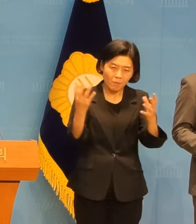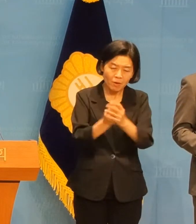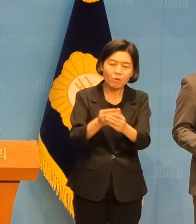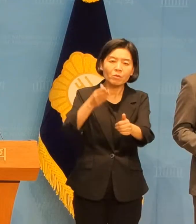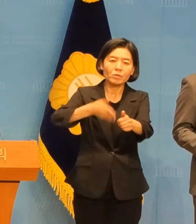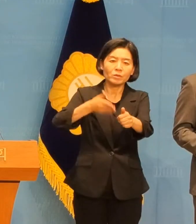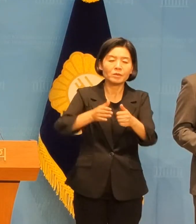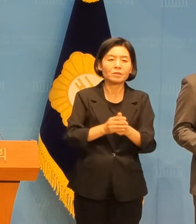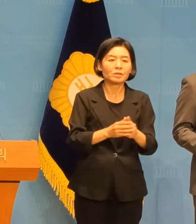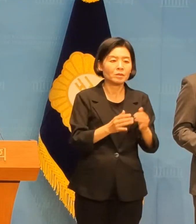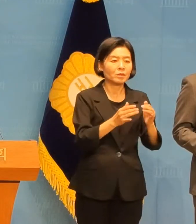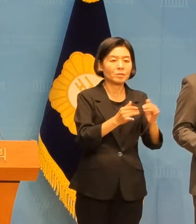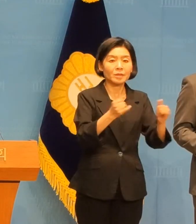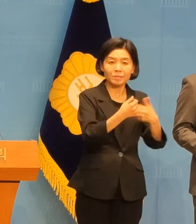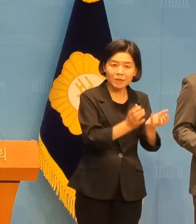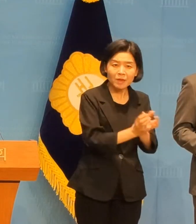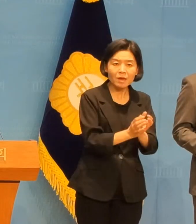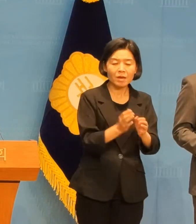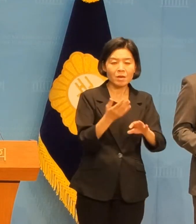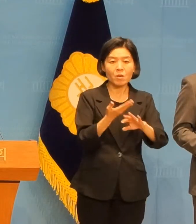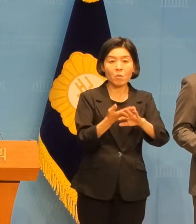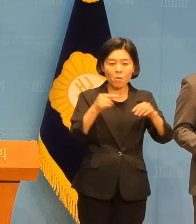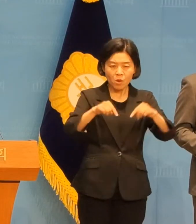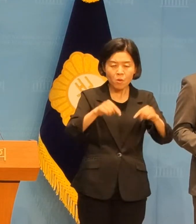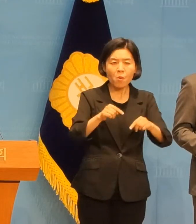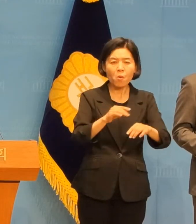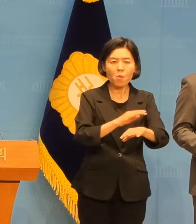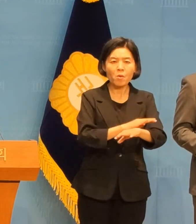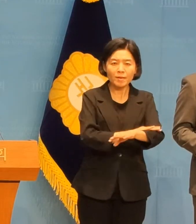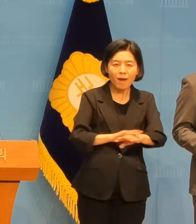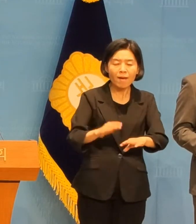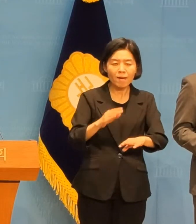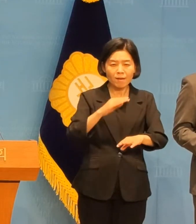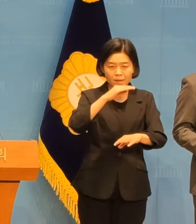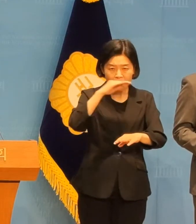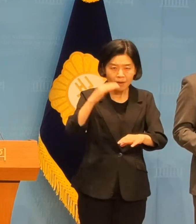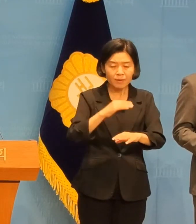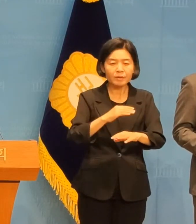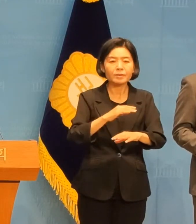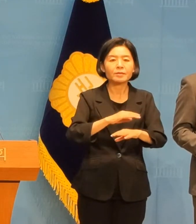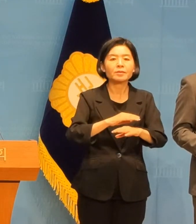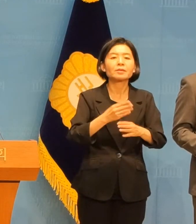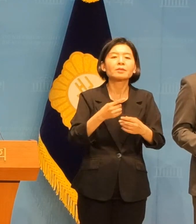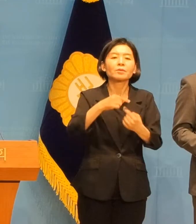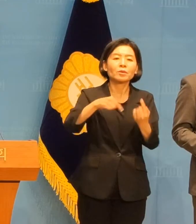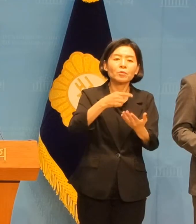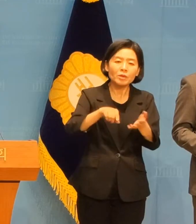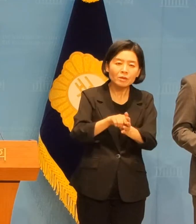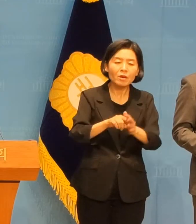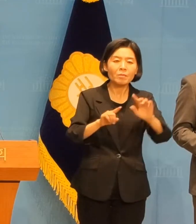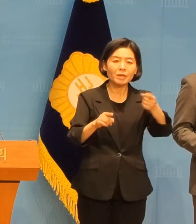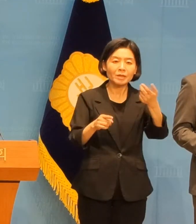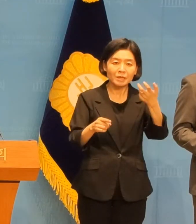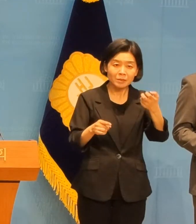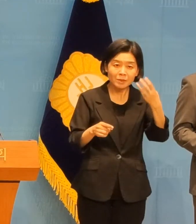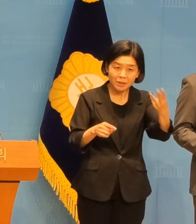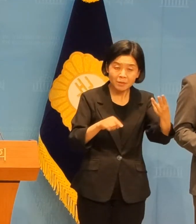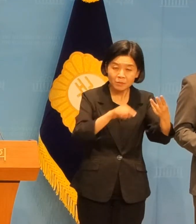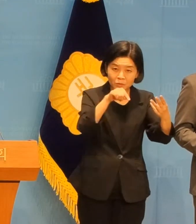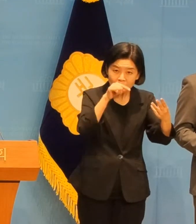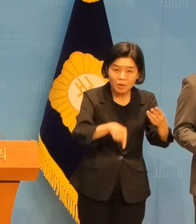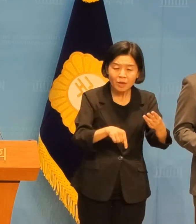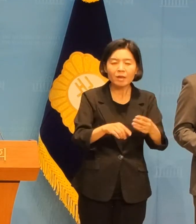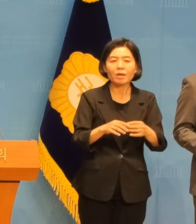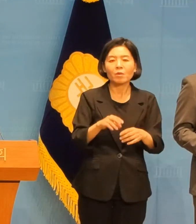국민의힘은 외교의 최전선이 다시 작동할 수 있도록 173개 재공관이 국민의 소중한